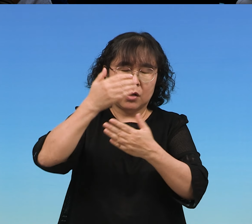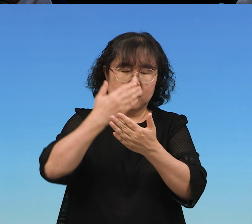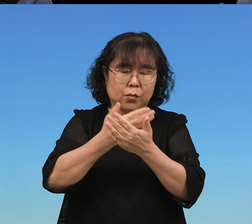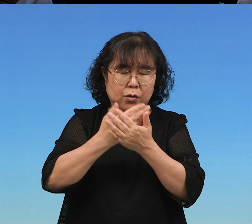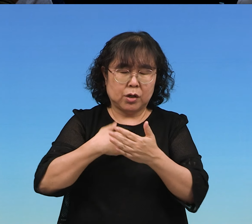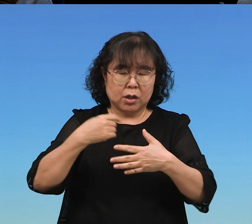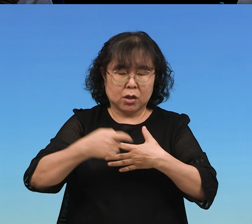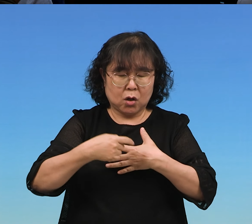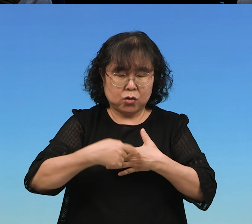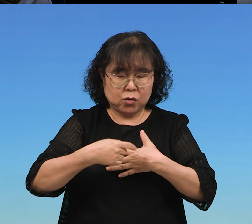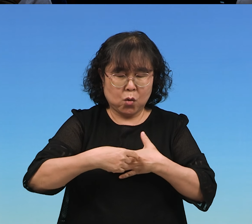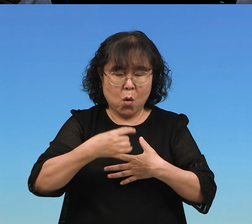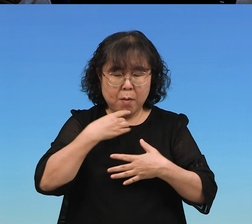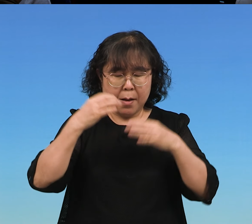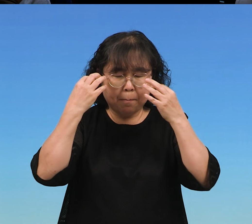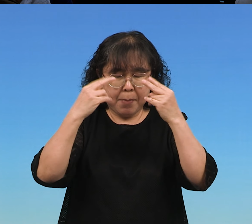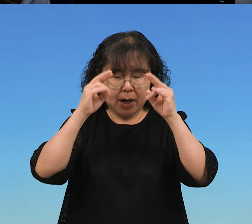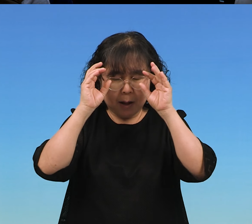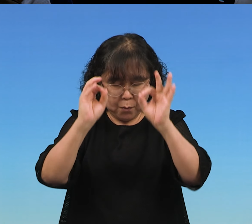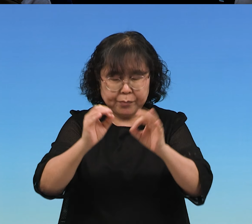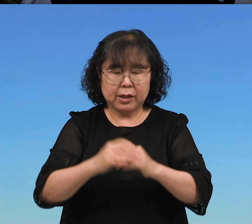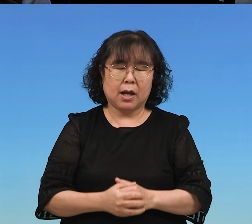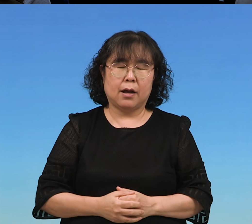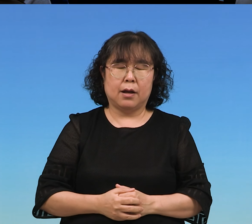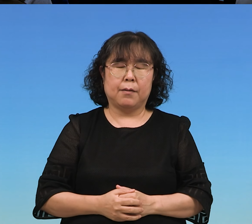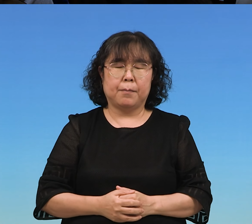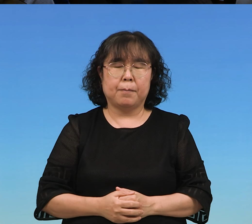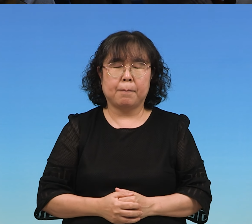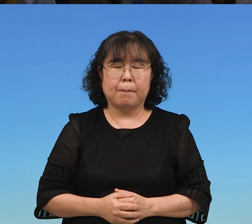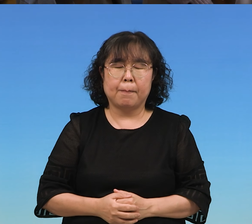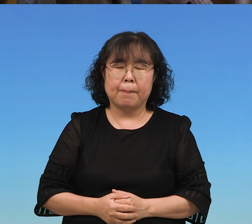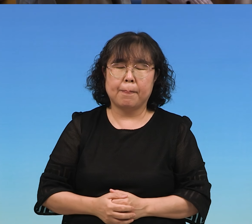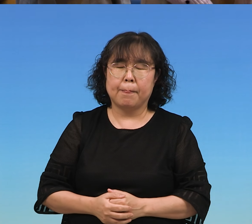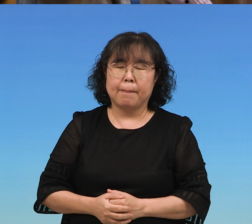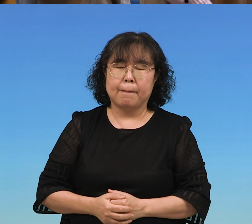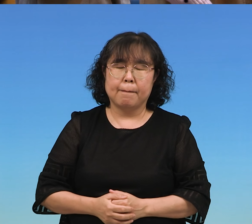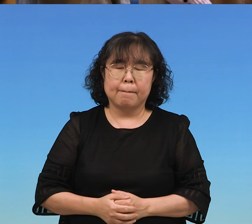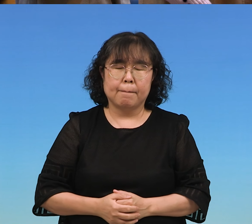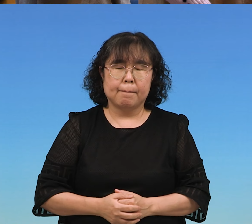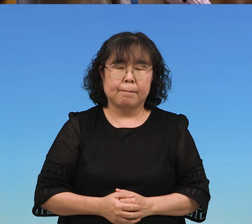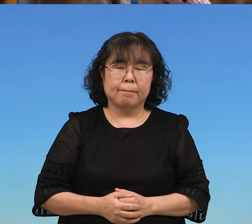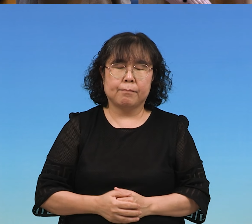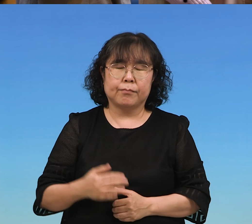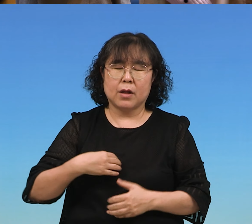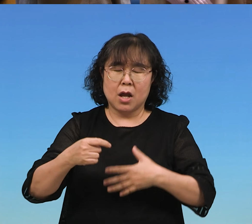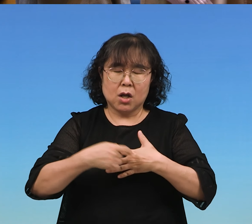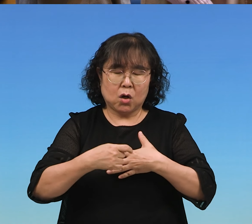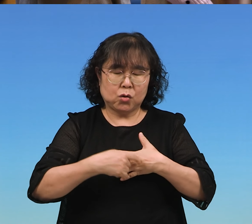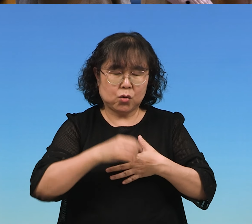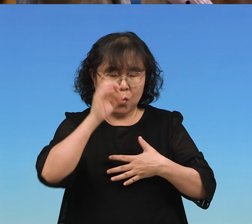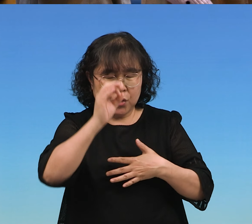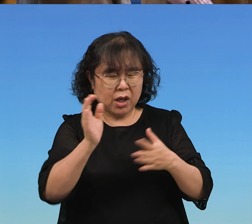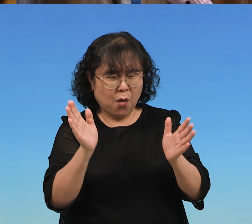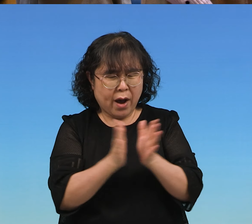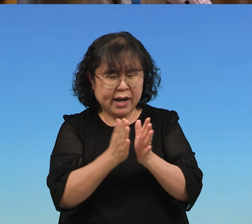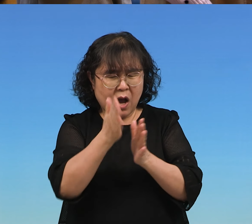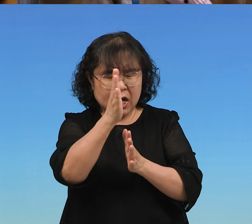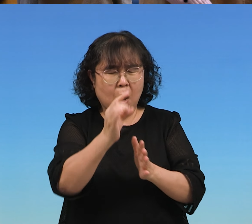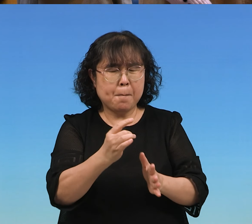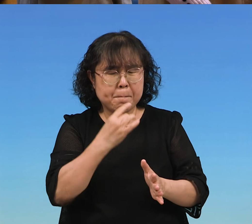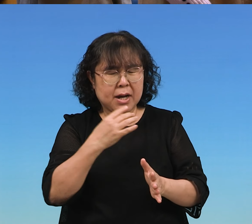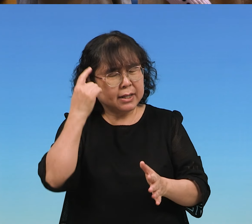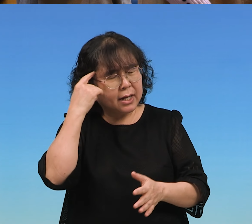눈에 보이는 것만 바라보는 롯과 같은 존재입니다. 하나님 우리는 무엇을 결정하고 선택해도 겉으로 보기에